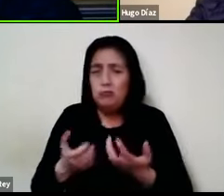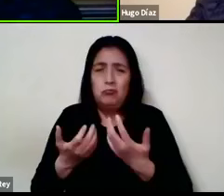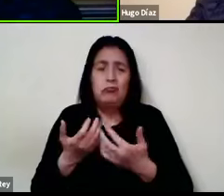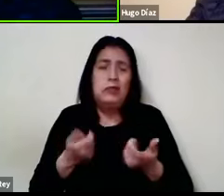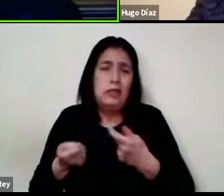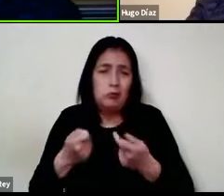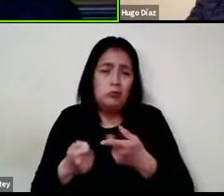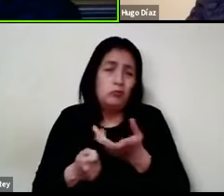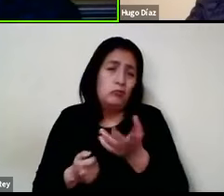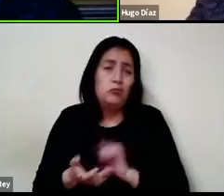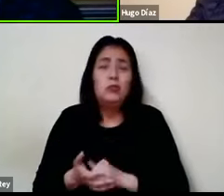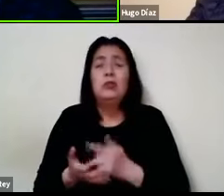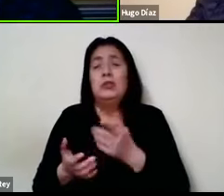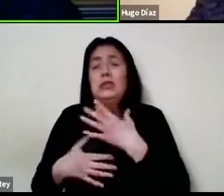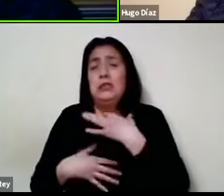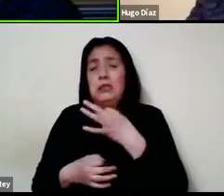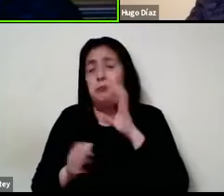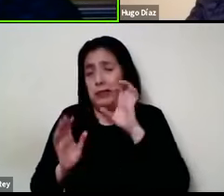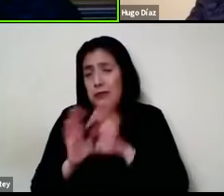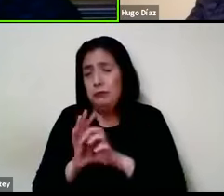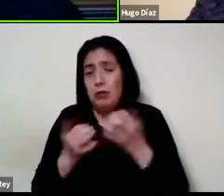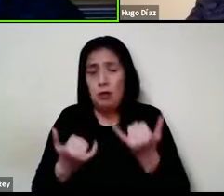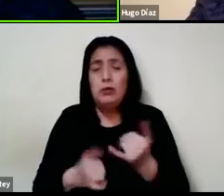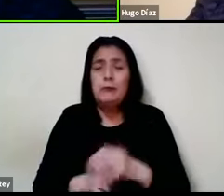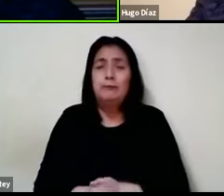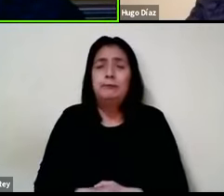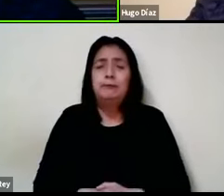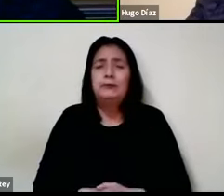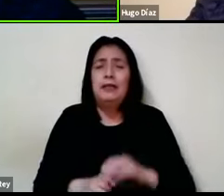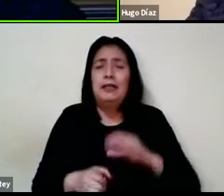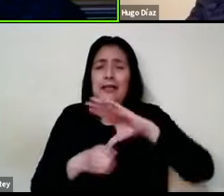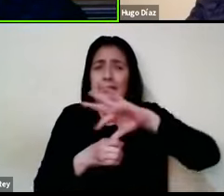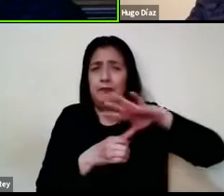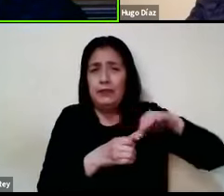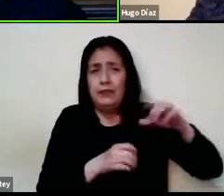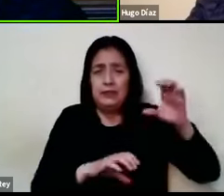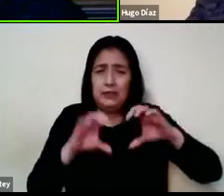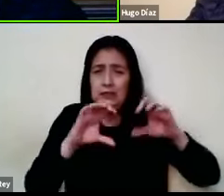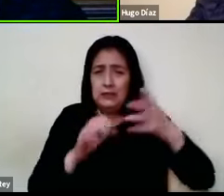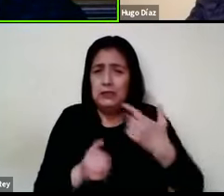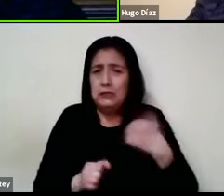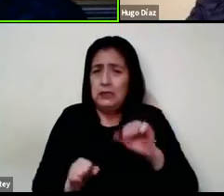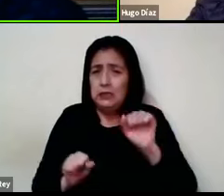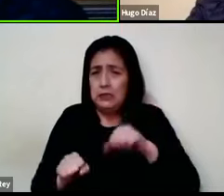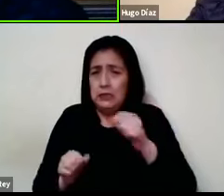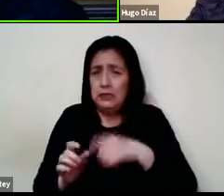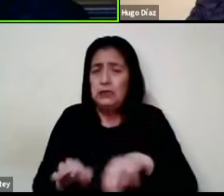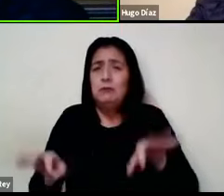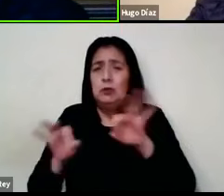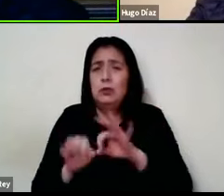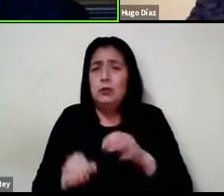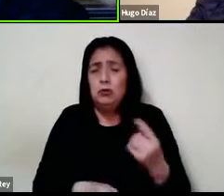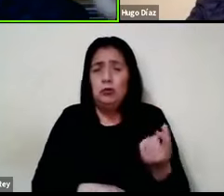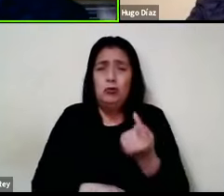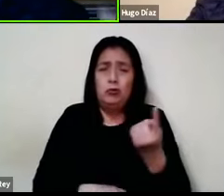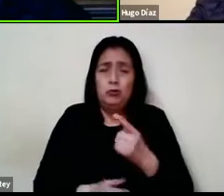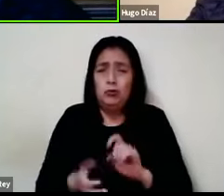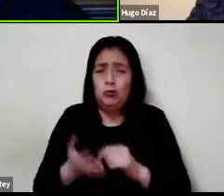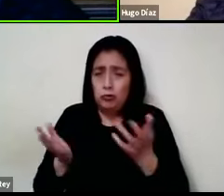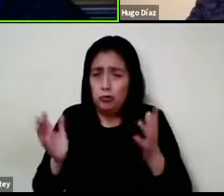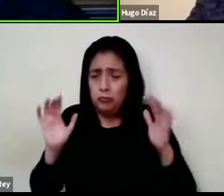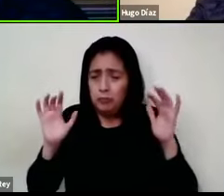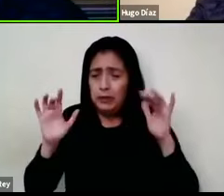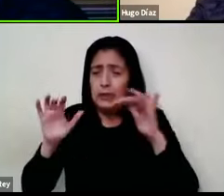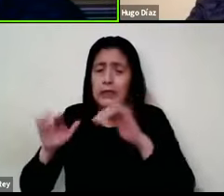Y eso es muy interesante. Por ejemplo, ahora las ferias de ciencia es muy importante, no solamente para llegar, es un